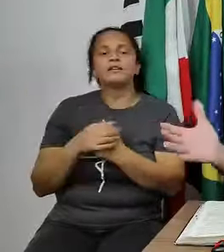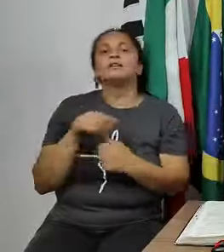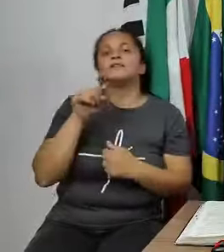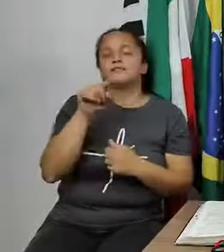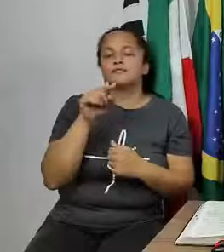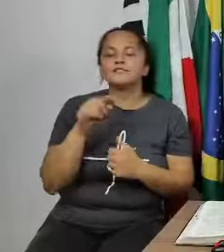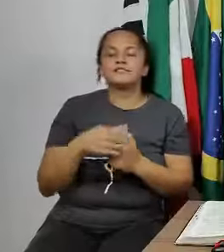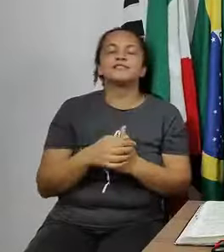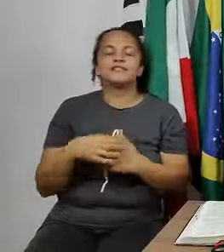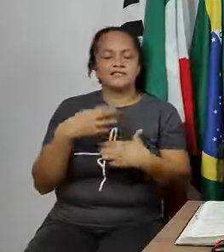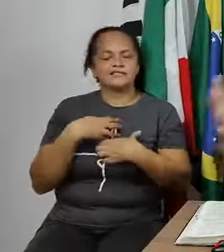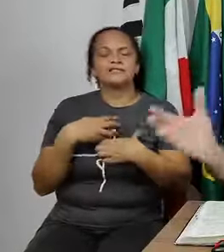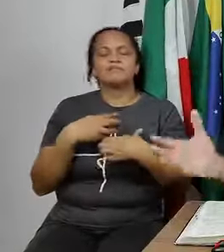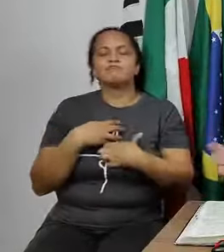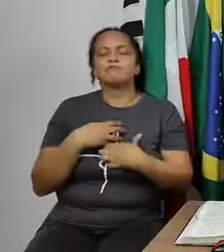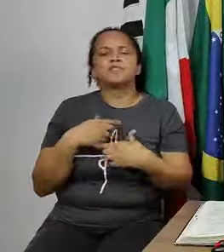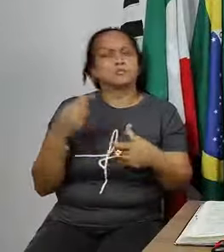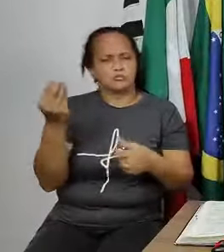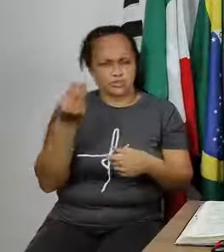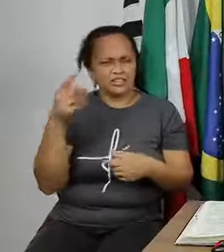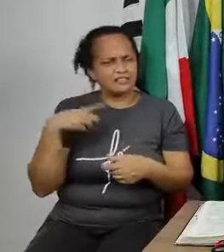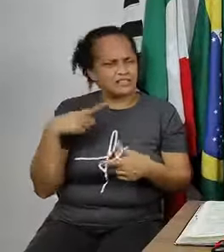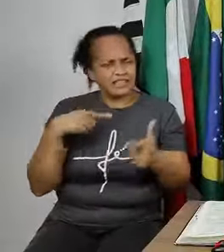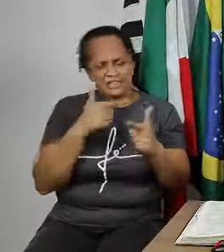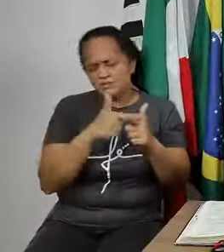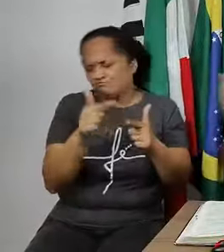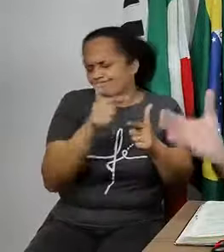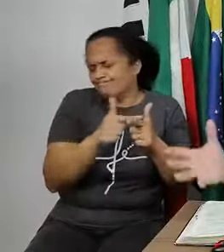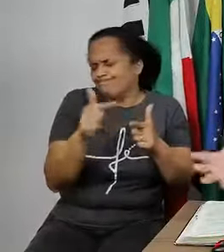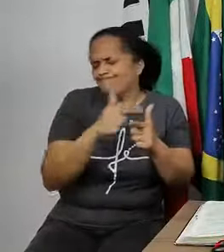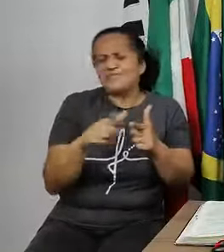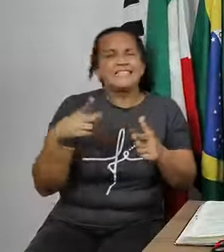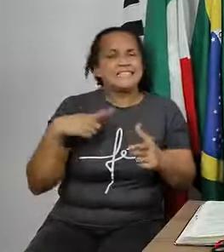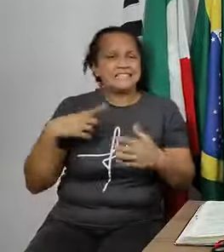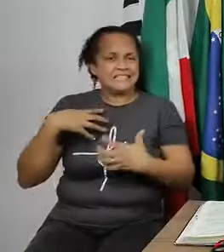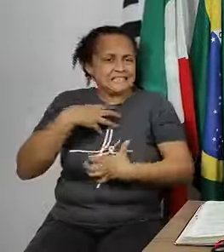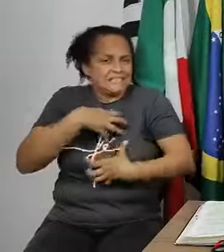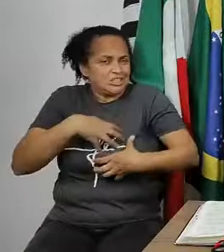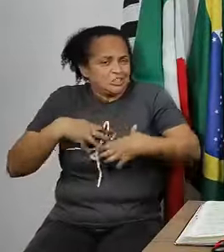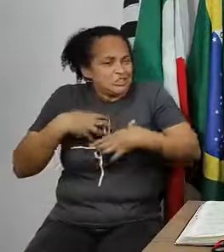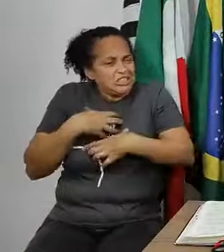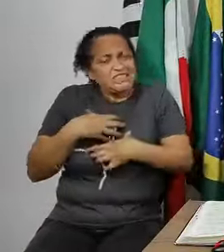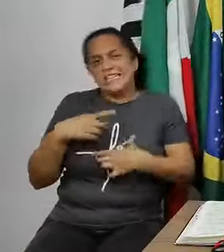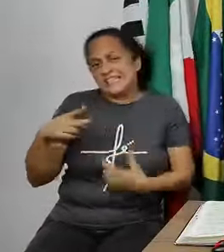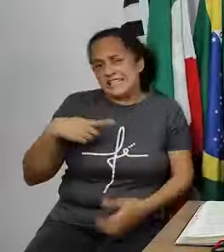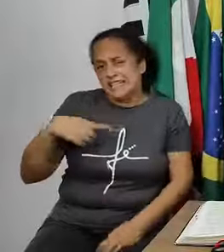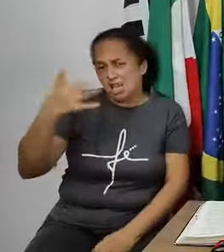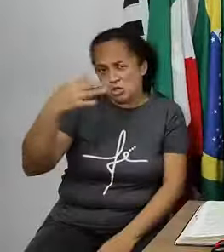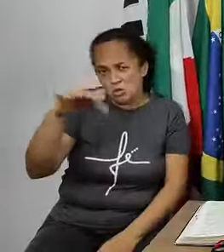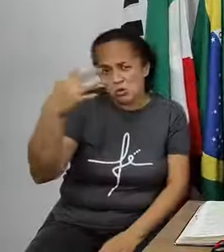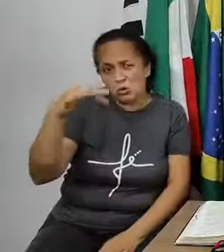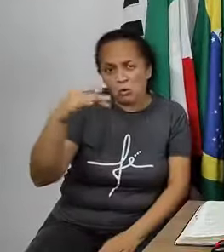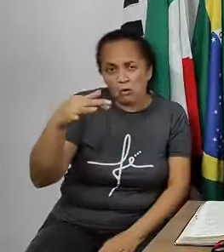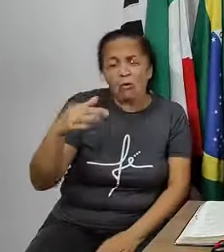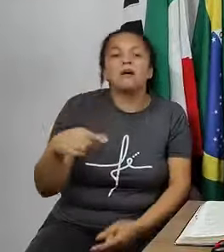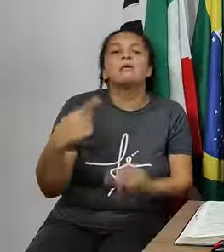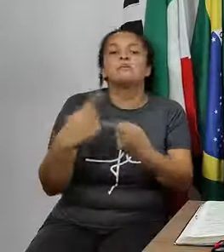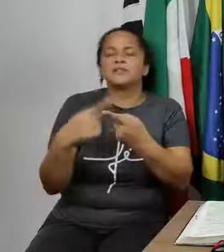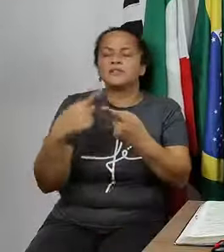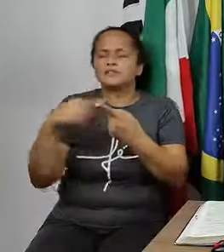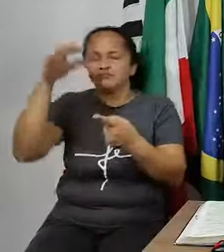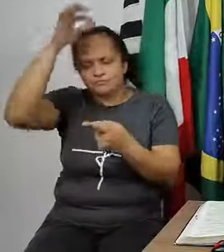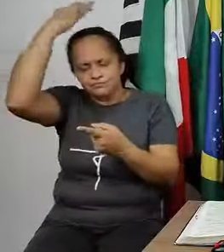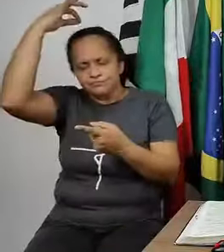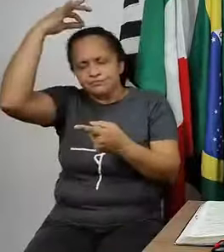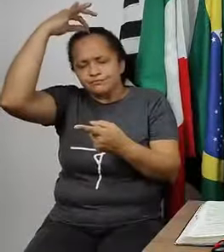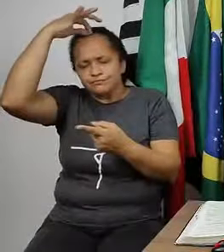da adversidade, na hora da angústia, na hora da dor, entendeu? Porque o Espírito Santo vai te fazer lembrar de